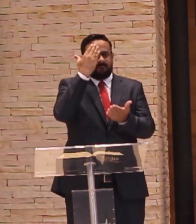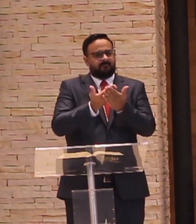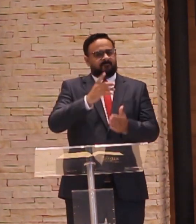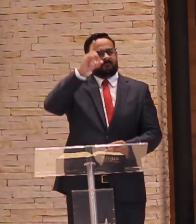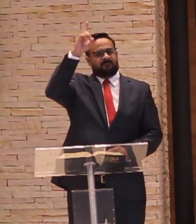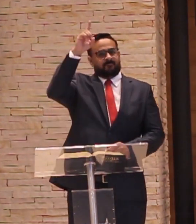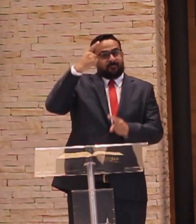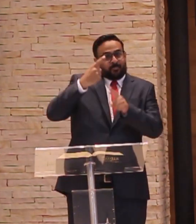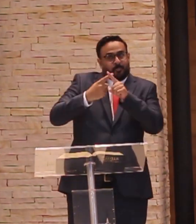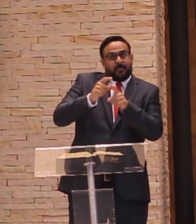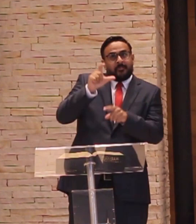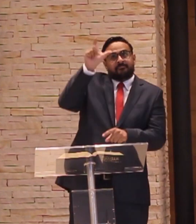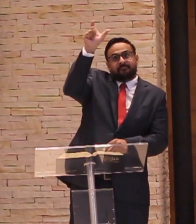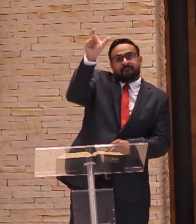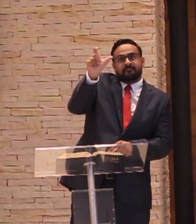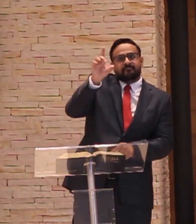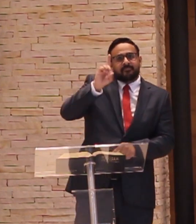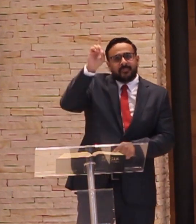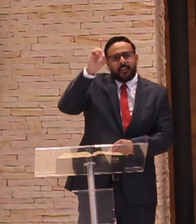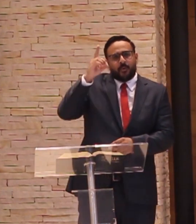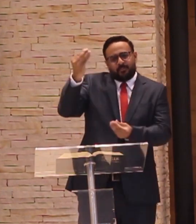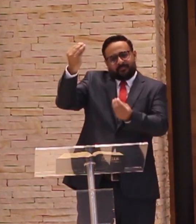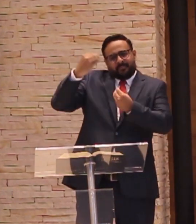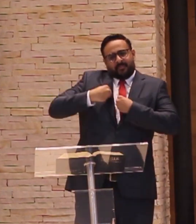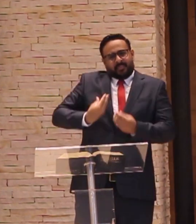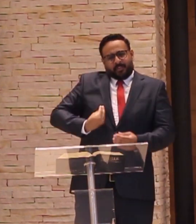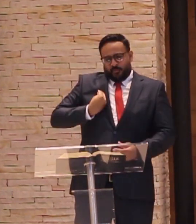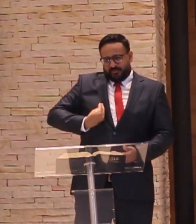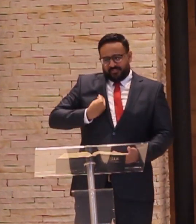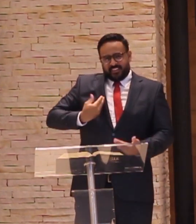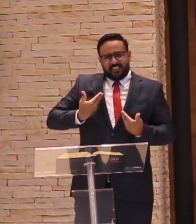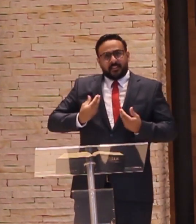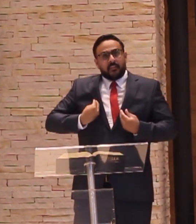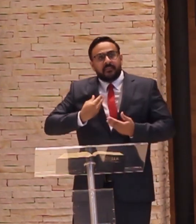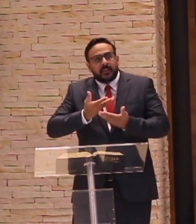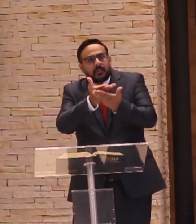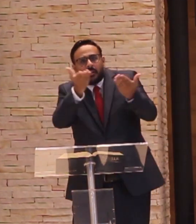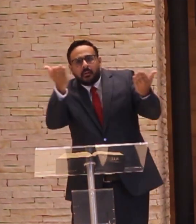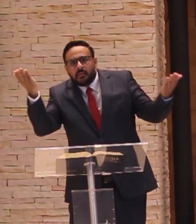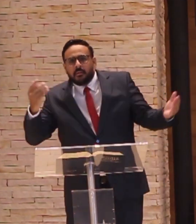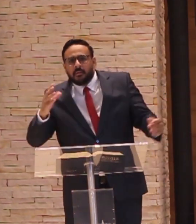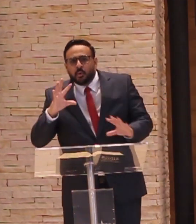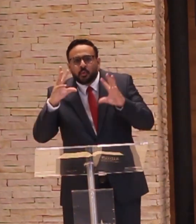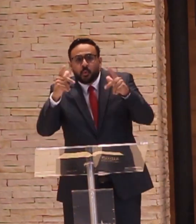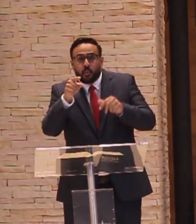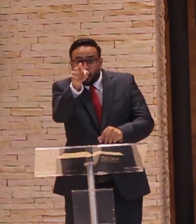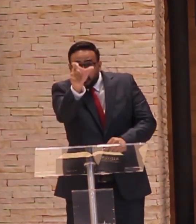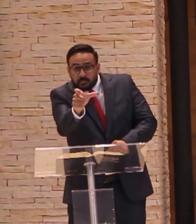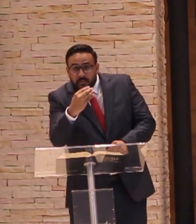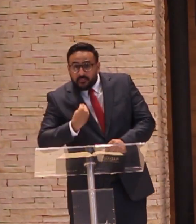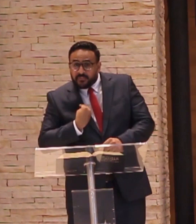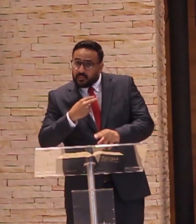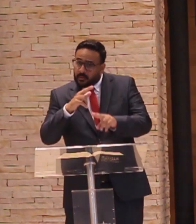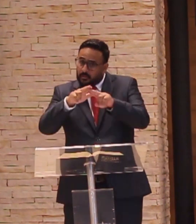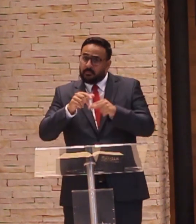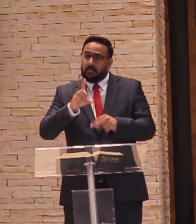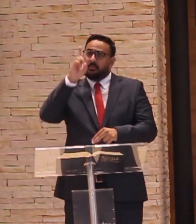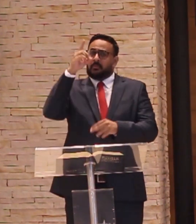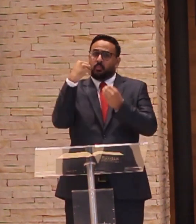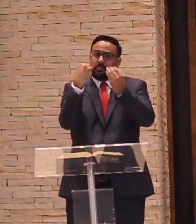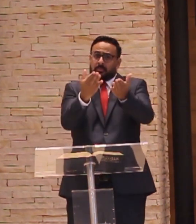se ele sacrificasse Isaque como Deus havia pedido, Deus daria novamente a vida a